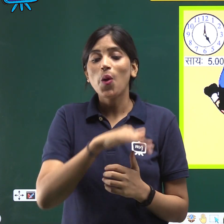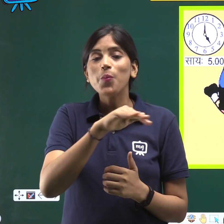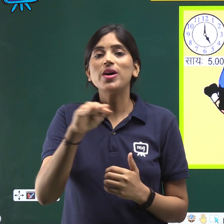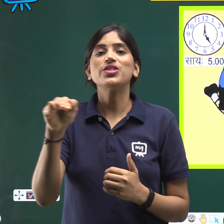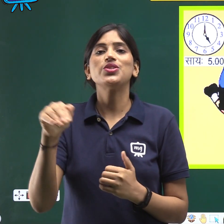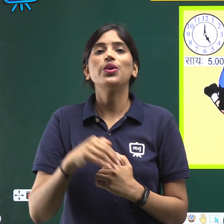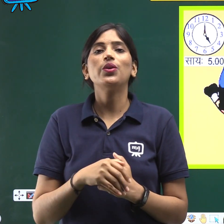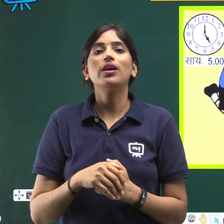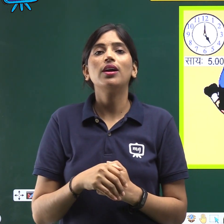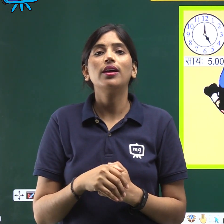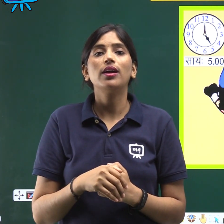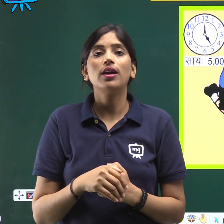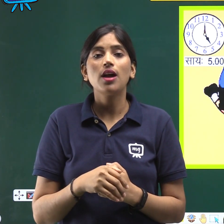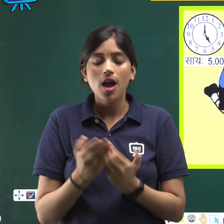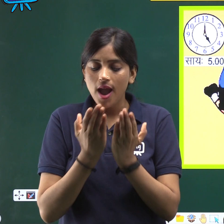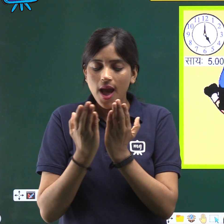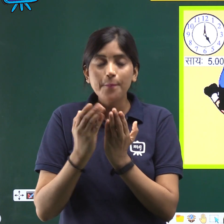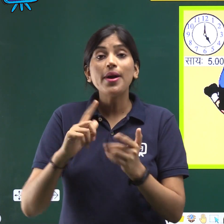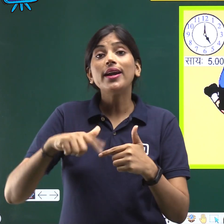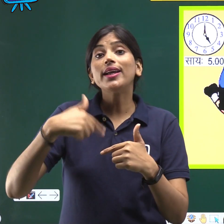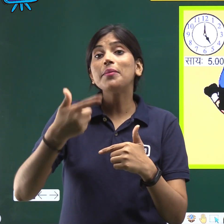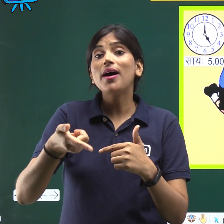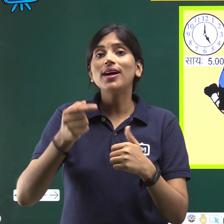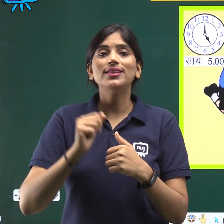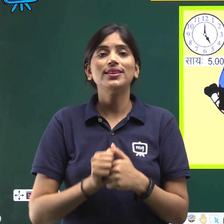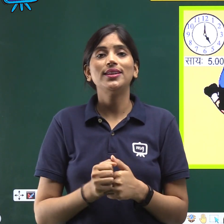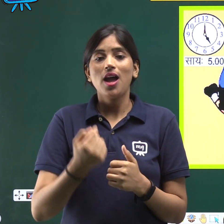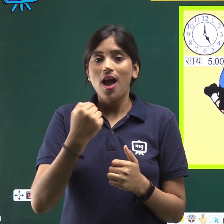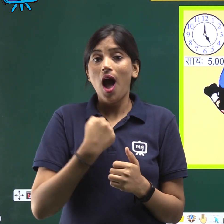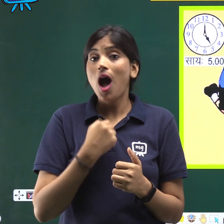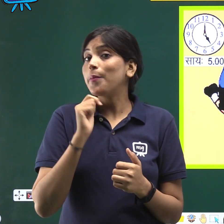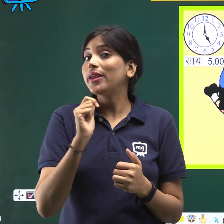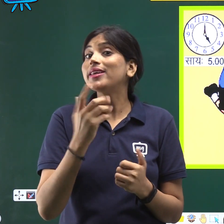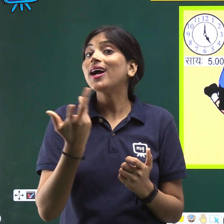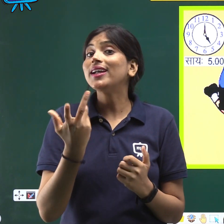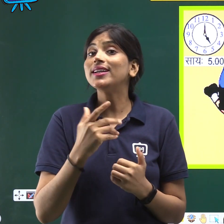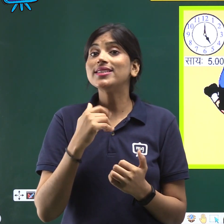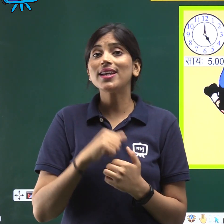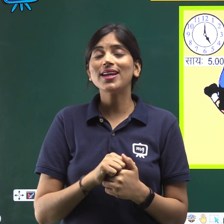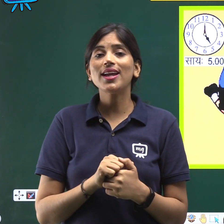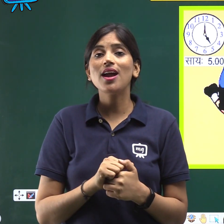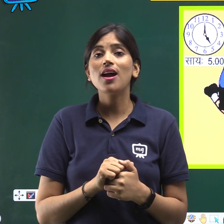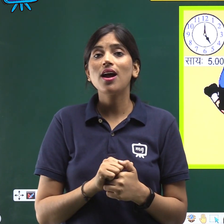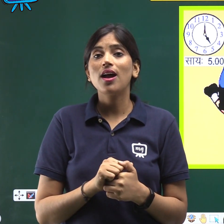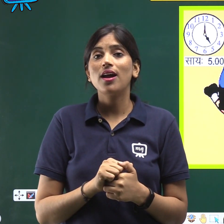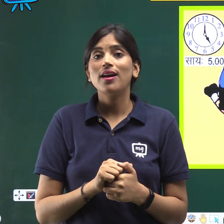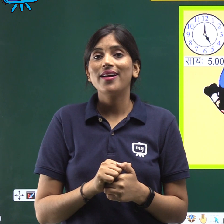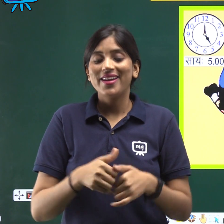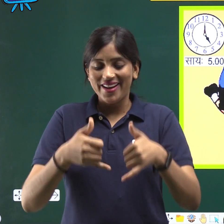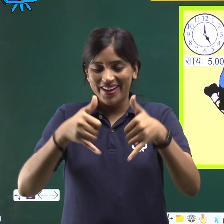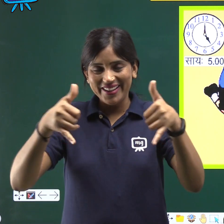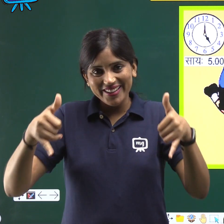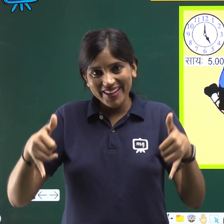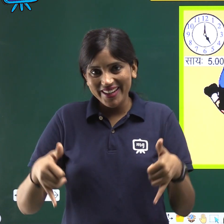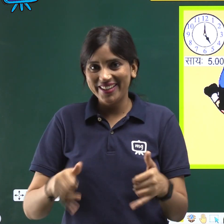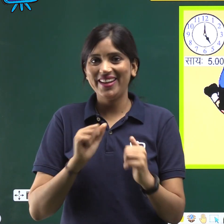बच्चों, पढ़ने के बाद हमें क्या करना चाहिए? खेल